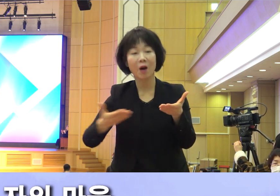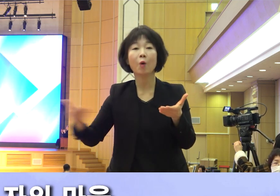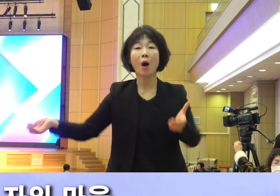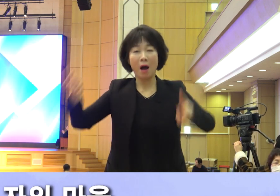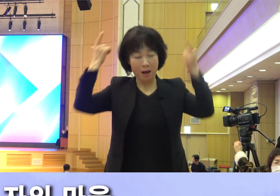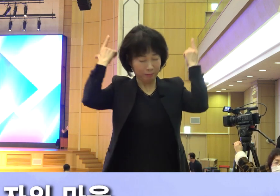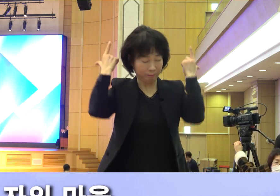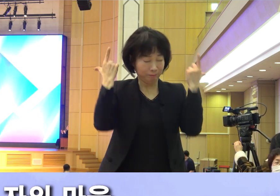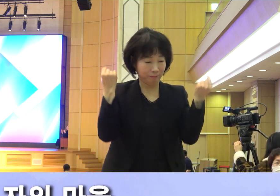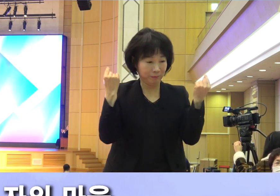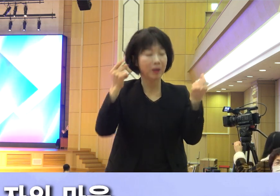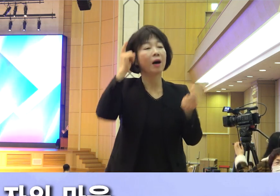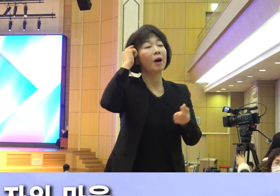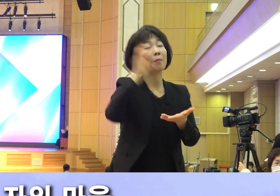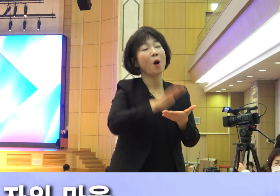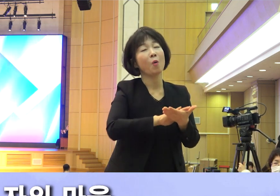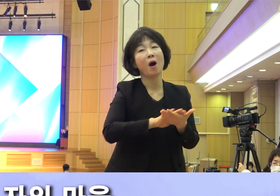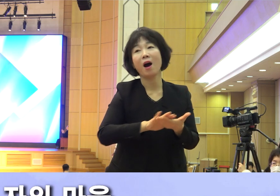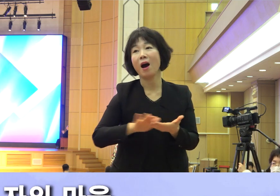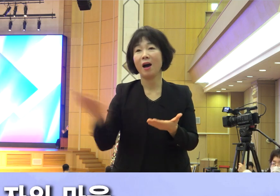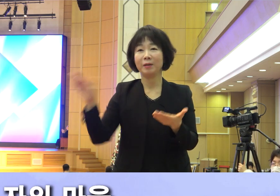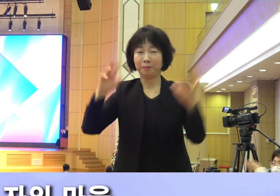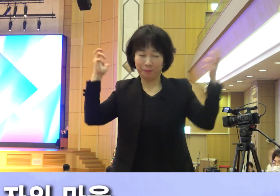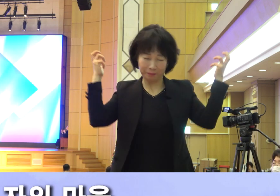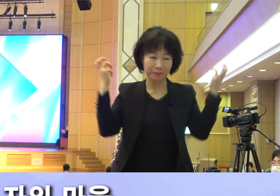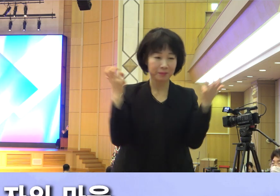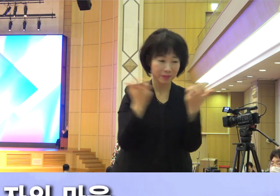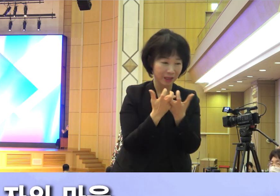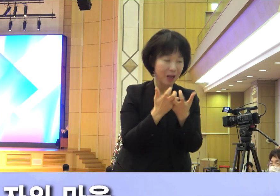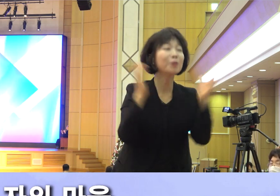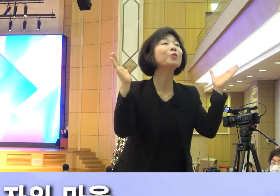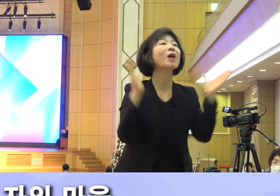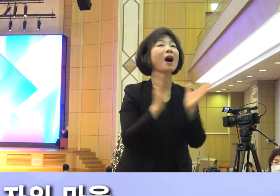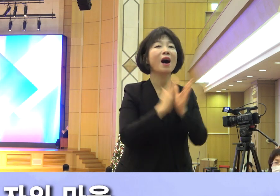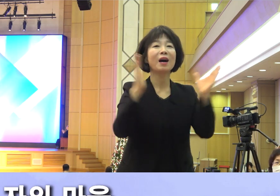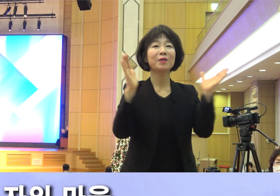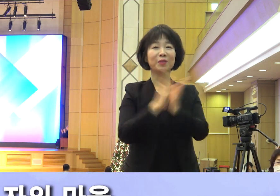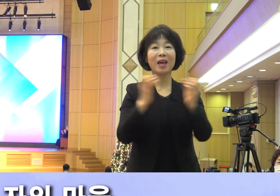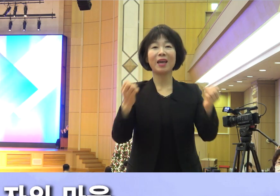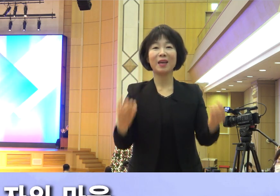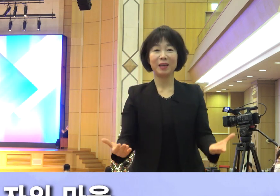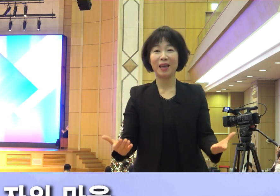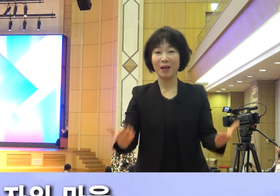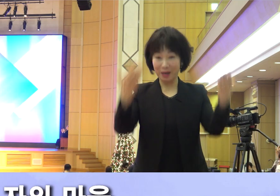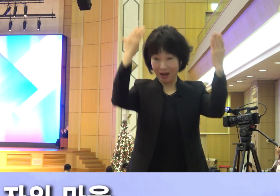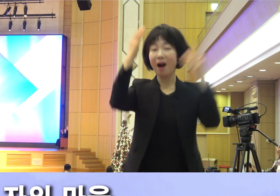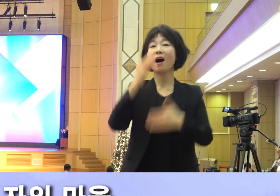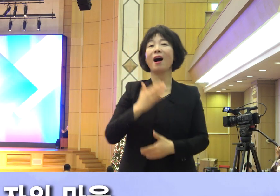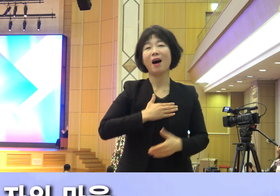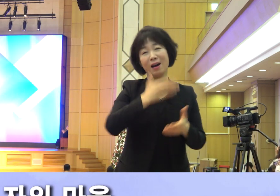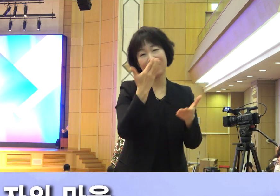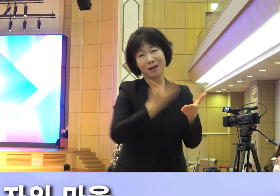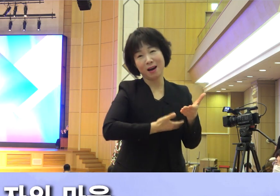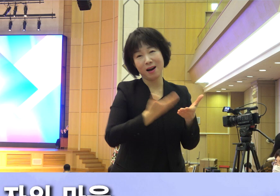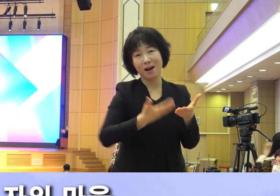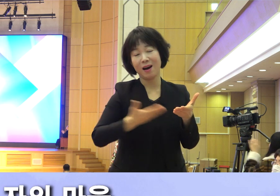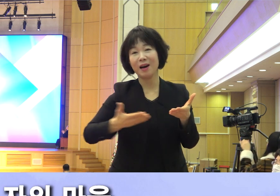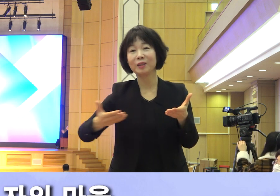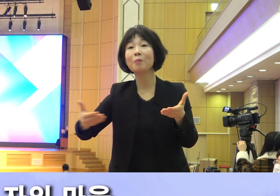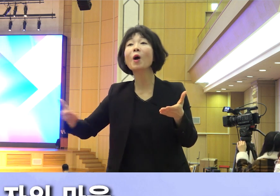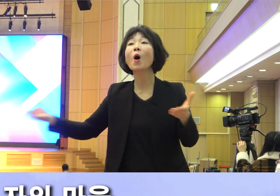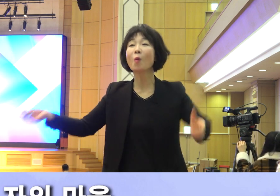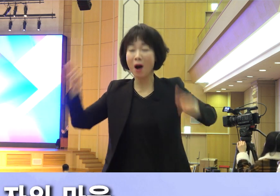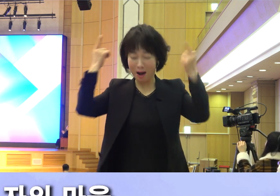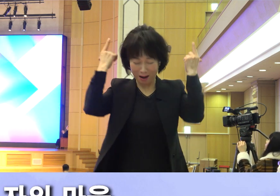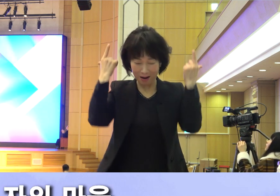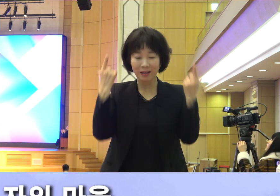같은 평화가 넘치네. 할렐루야. 내게 강